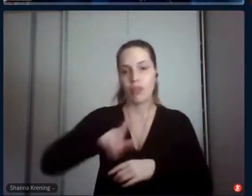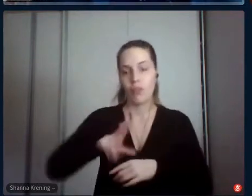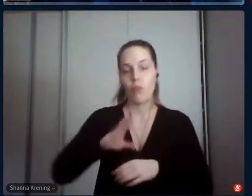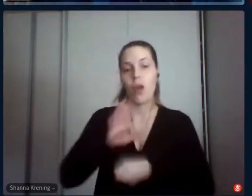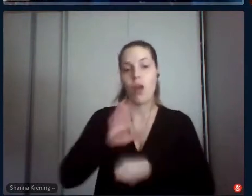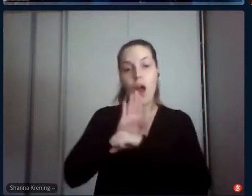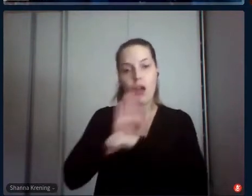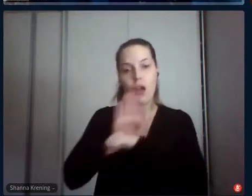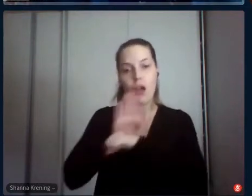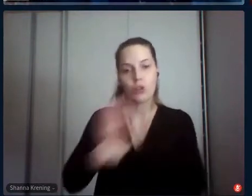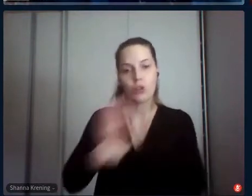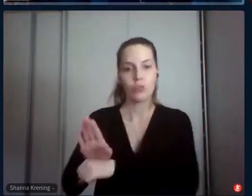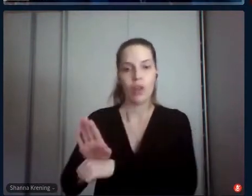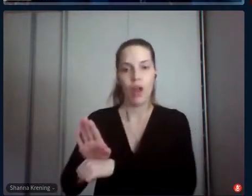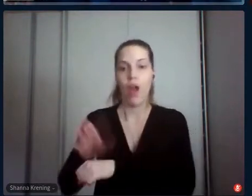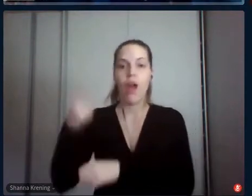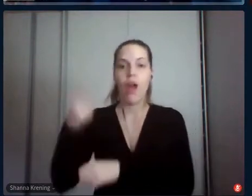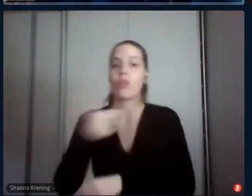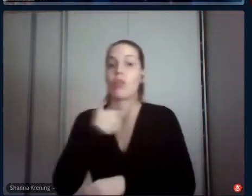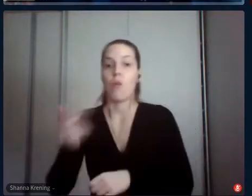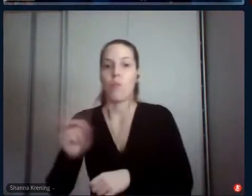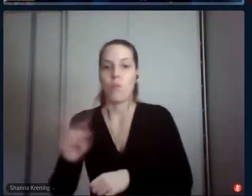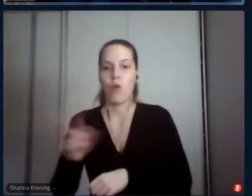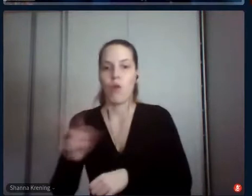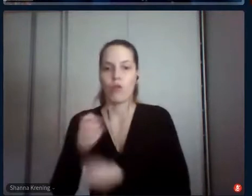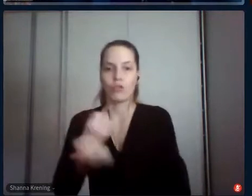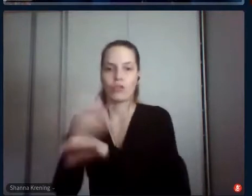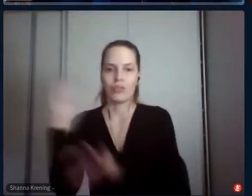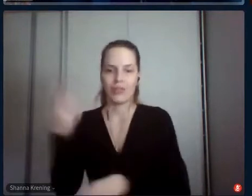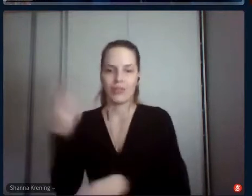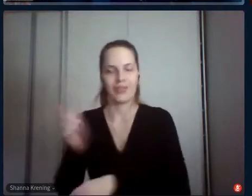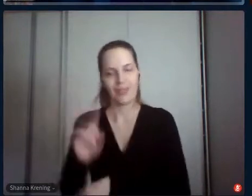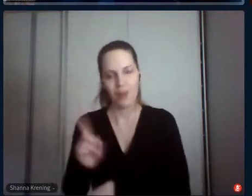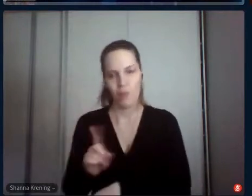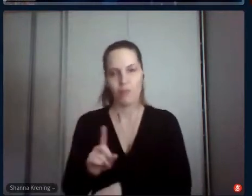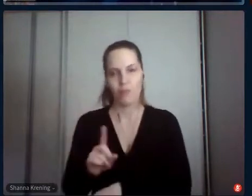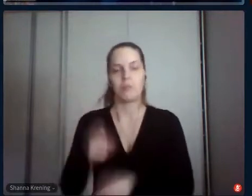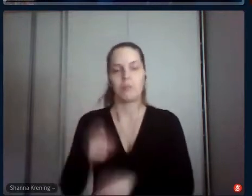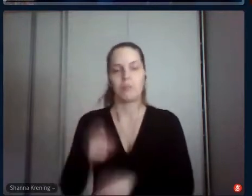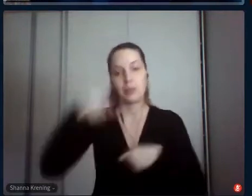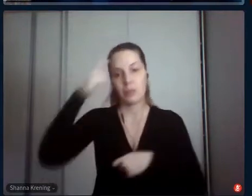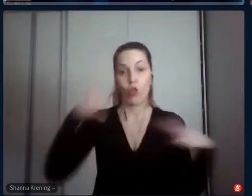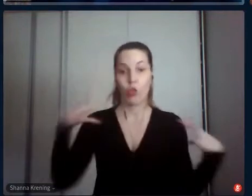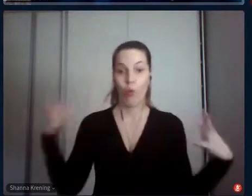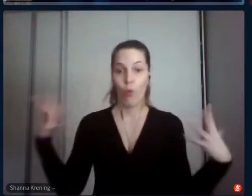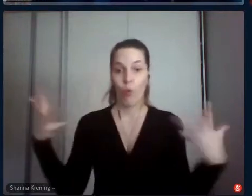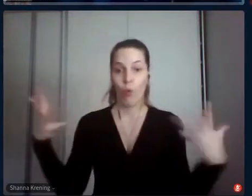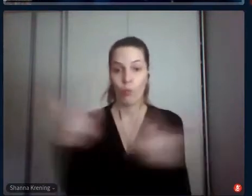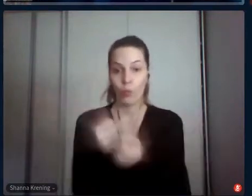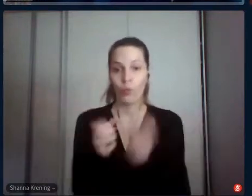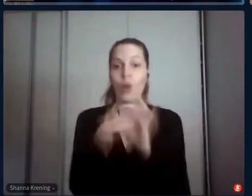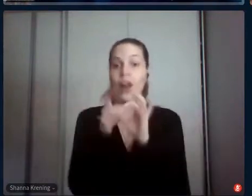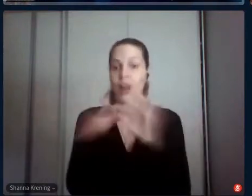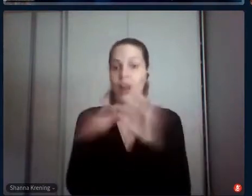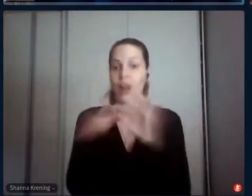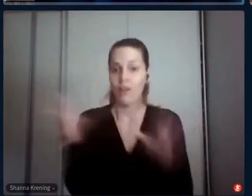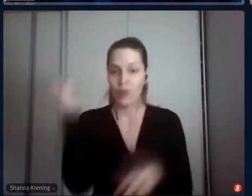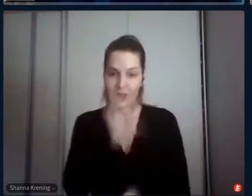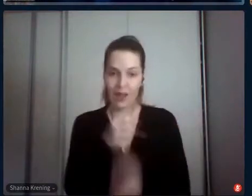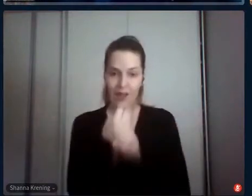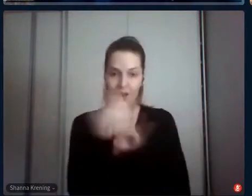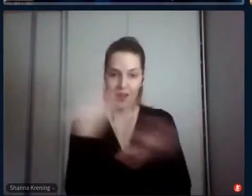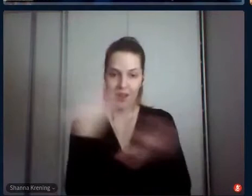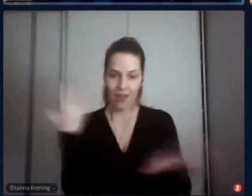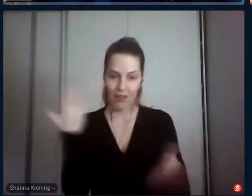nossa opção é que todo mundo tem que poder o EAD primeiro, né, tem que estar incluído, e aí quem quiser escolher trancar